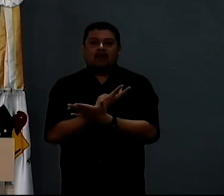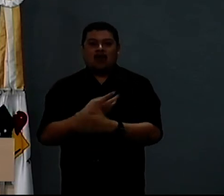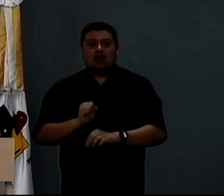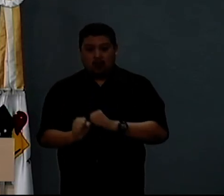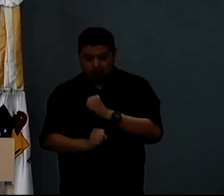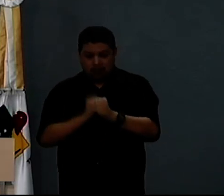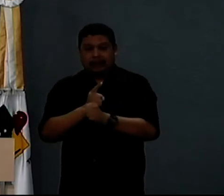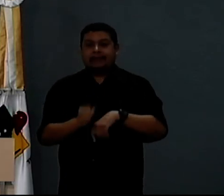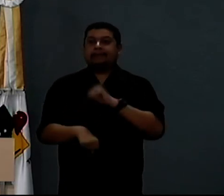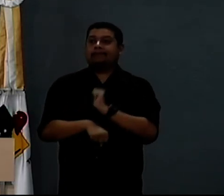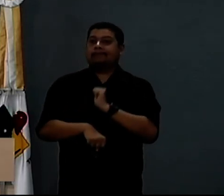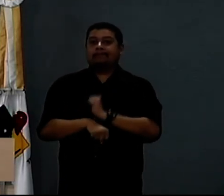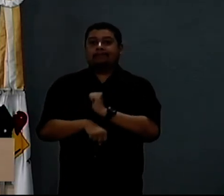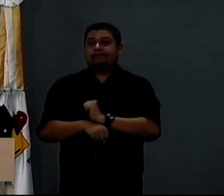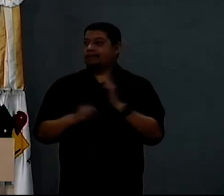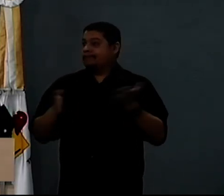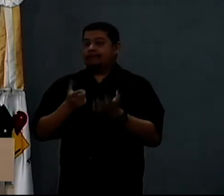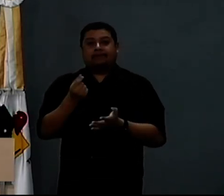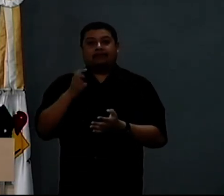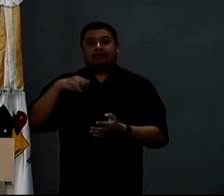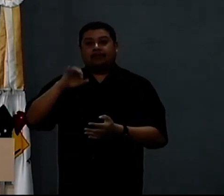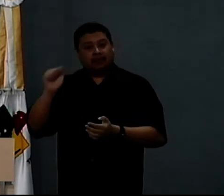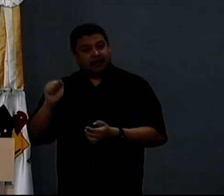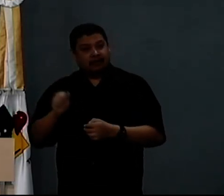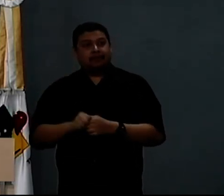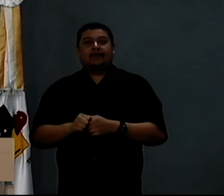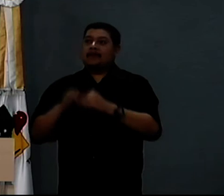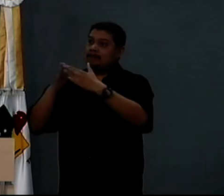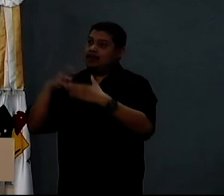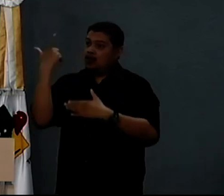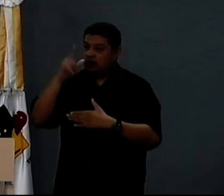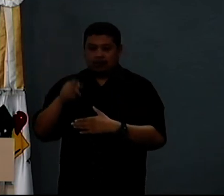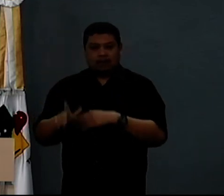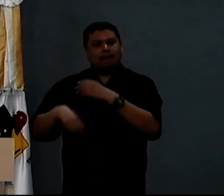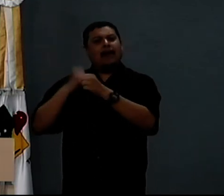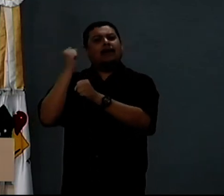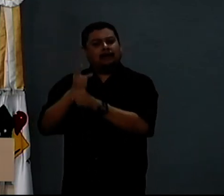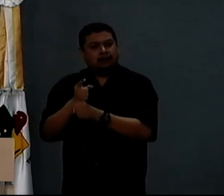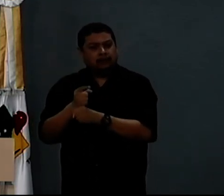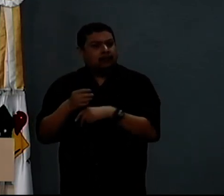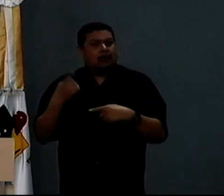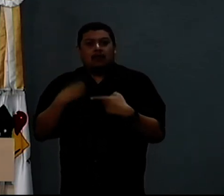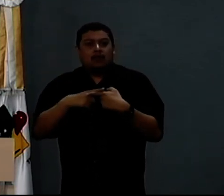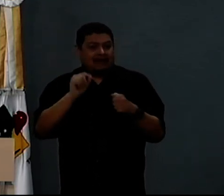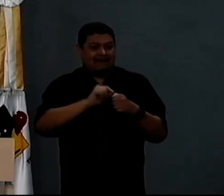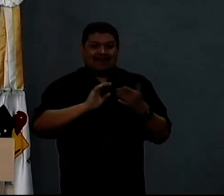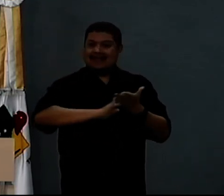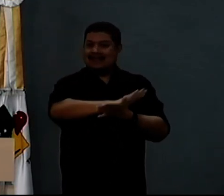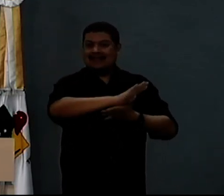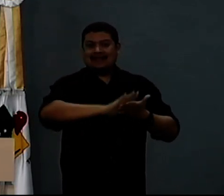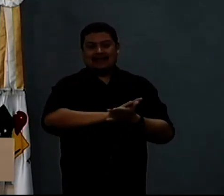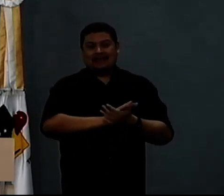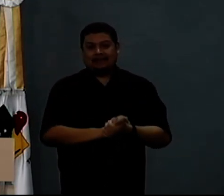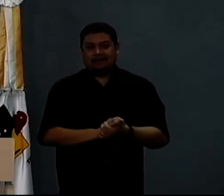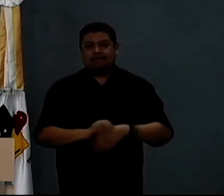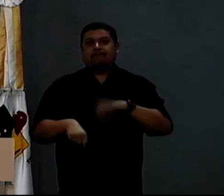esperando para chegar agora dia 20 de maio, ter que pedir de novo, mais um ano de carência, porque não se foi feito praticamente nada. Aí eu pergunto,